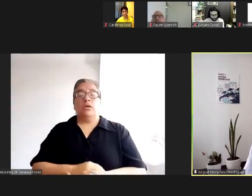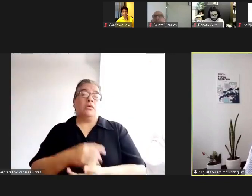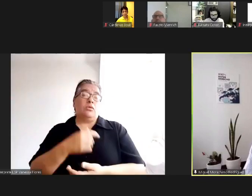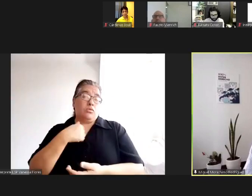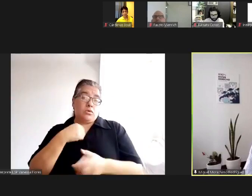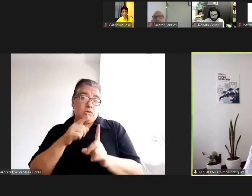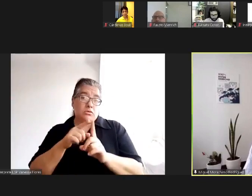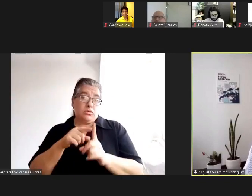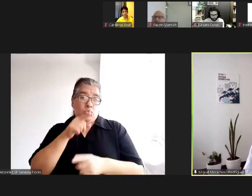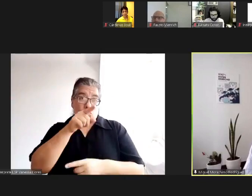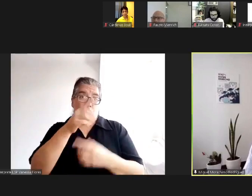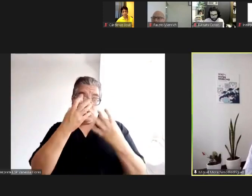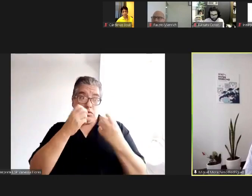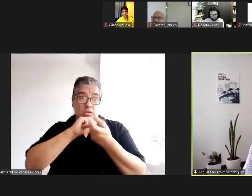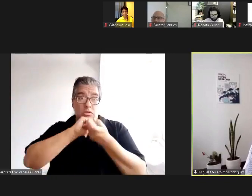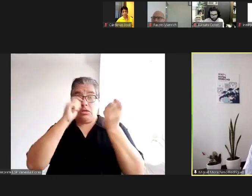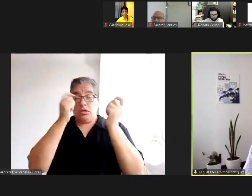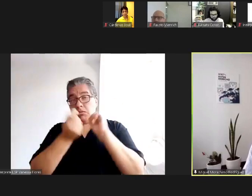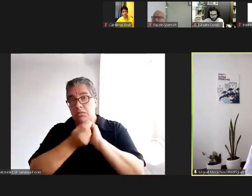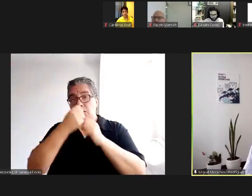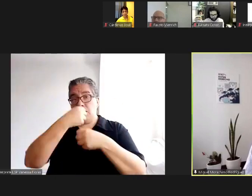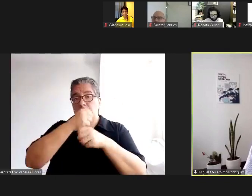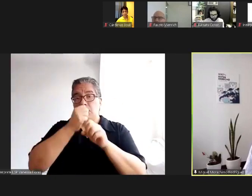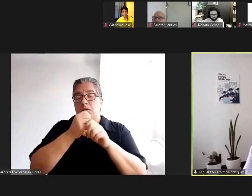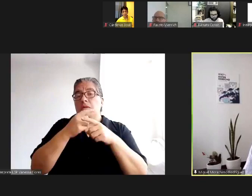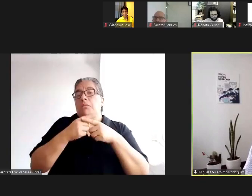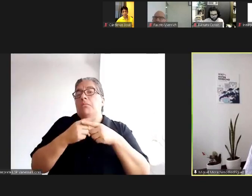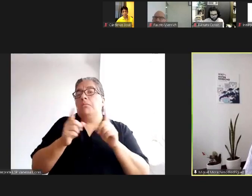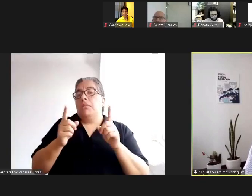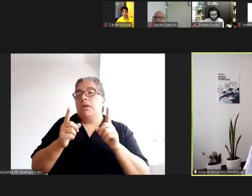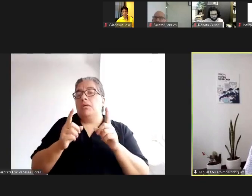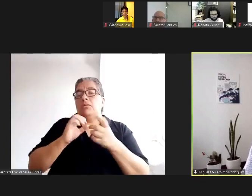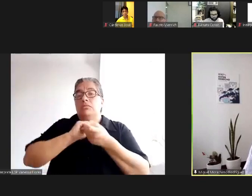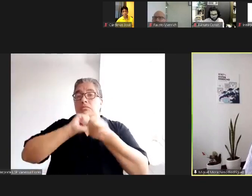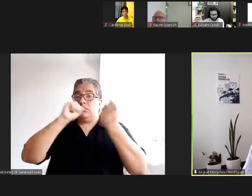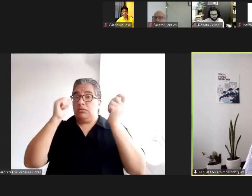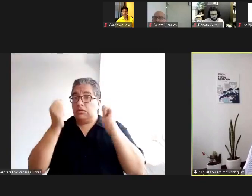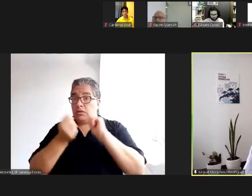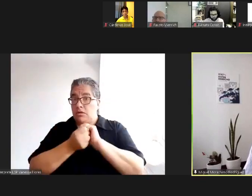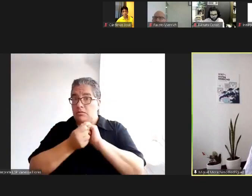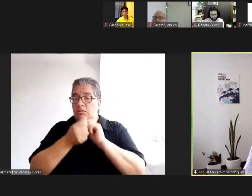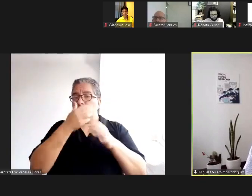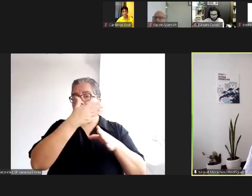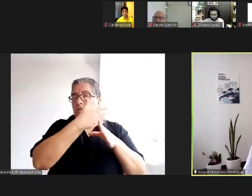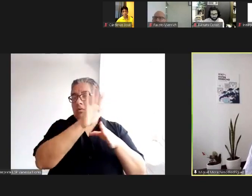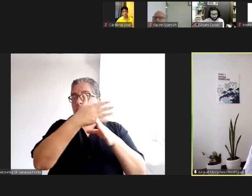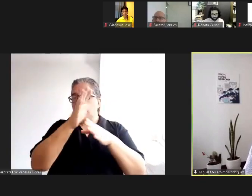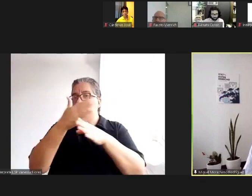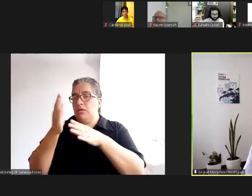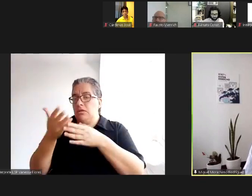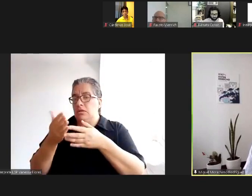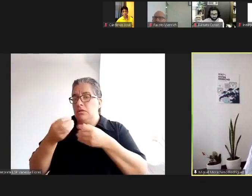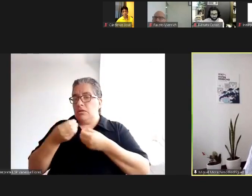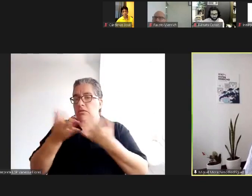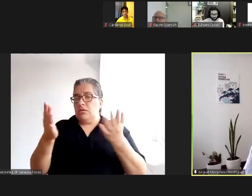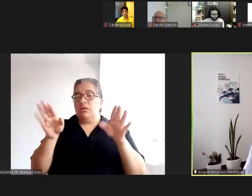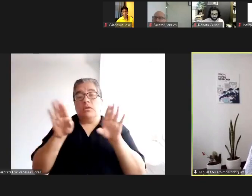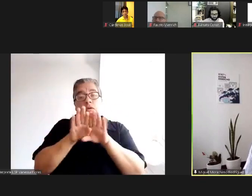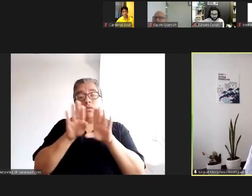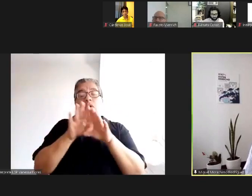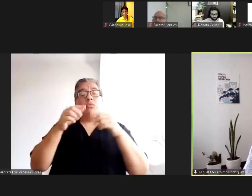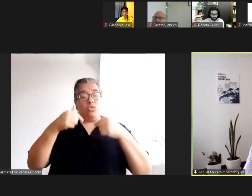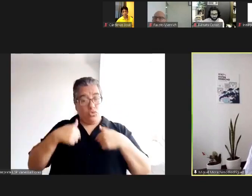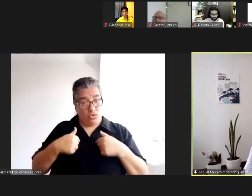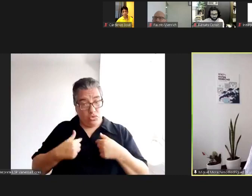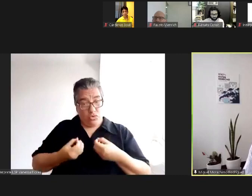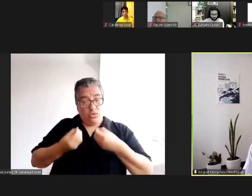tú quieres, transfórmala la obra, pero el resultado de la transformación tienes que compartirlo en los mismos términos en los que yo estoy compartiendo la obra